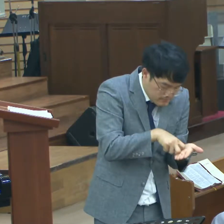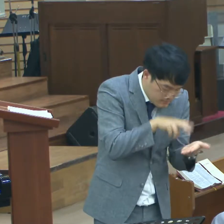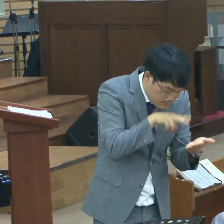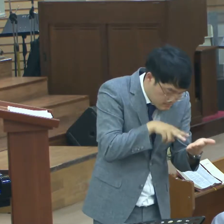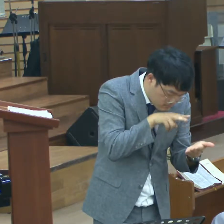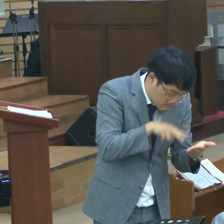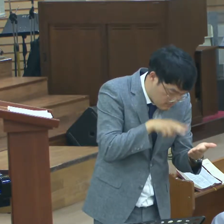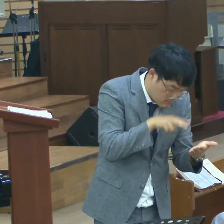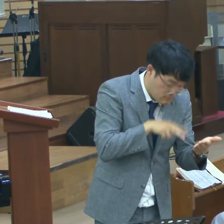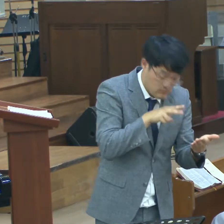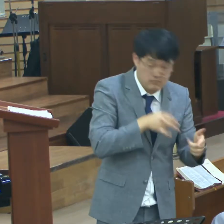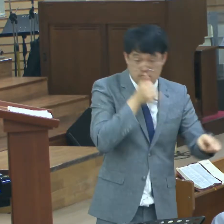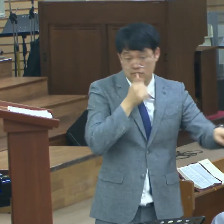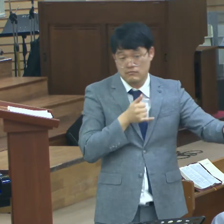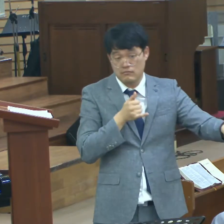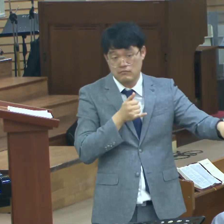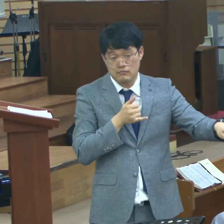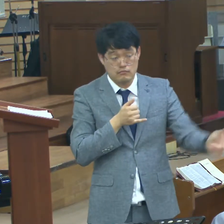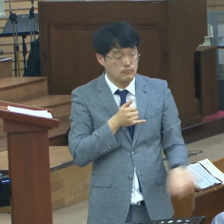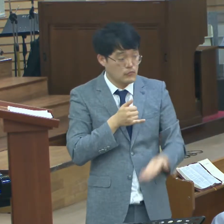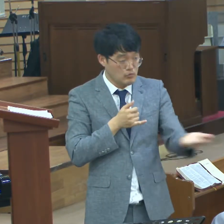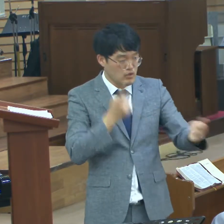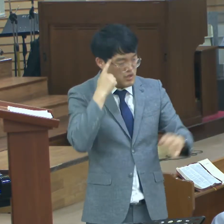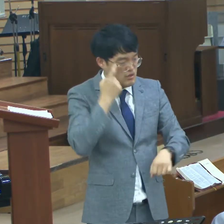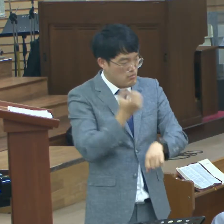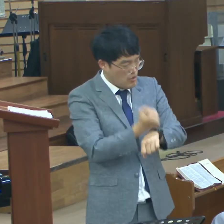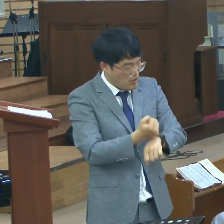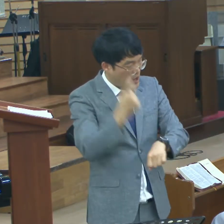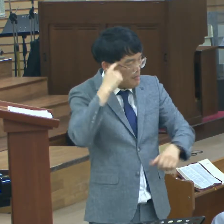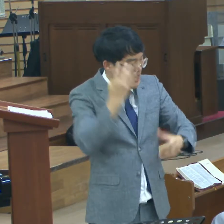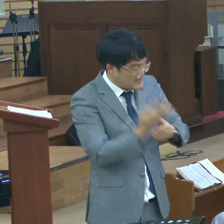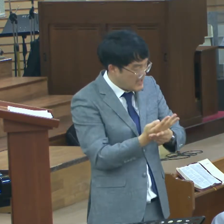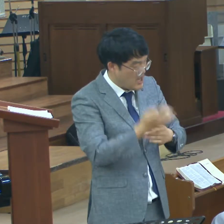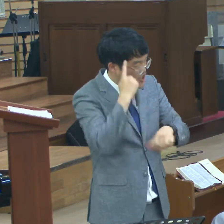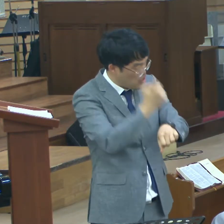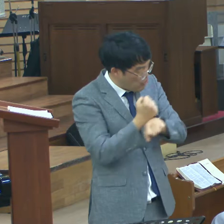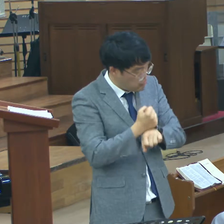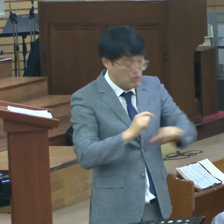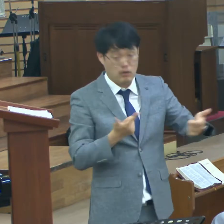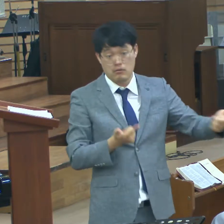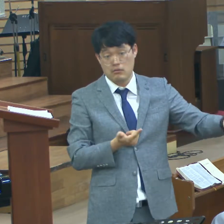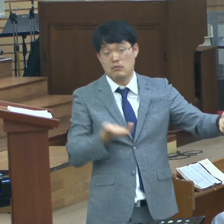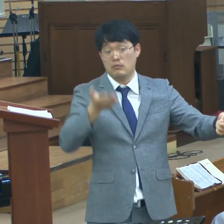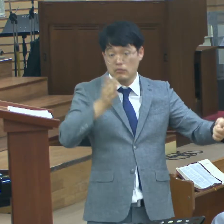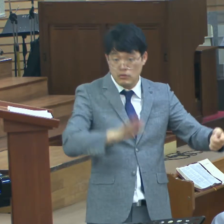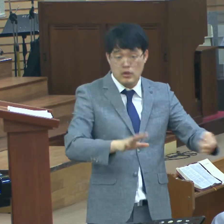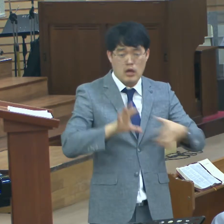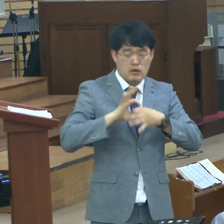학자가 아니잖아요. 한두 번 읽으면 띈 거잖아요. 그런데 그 말씀을